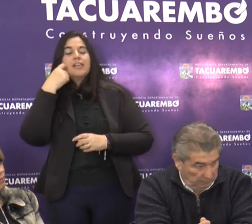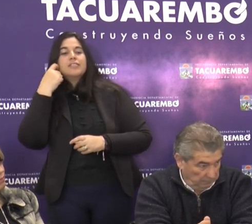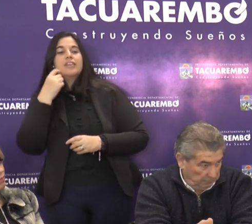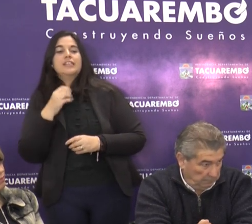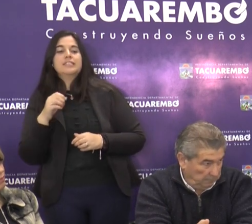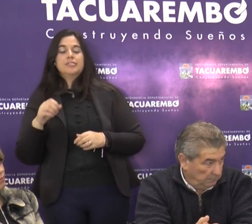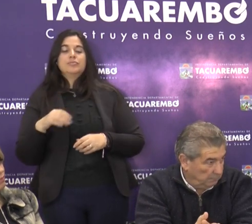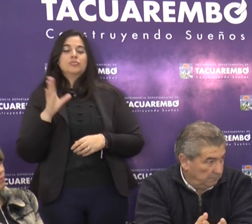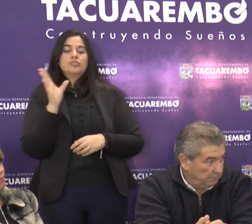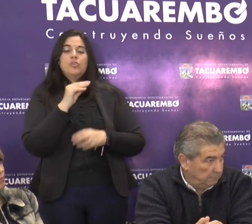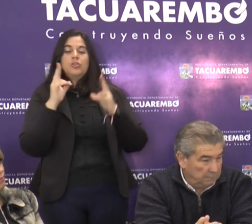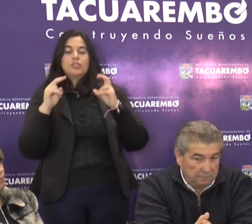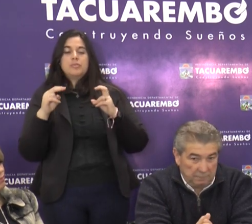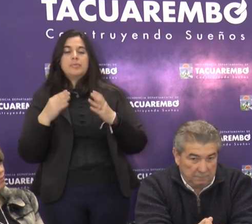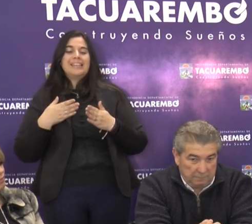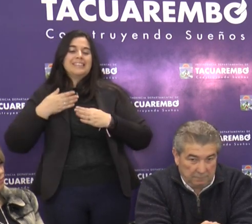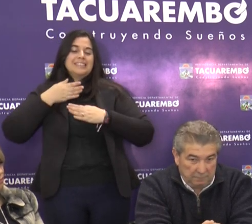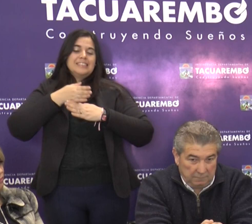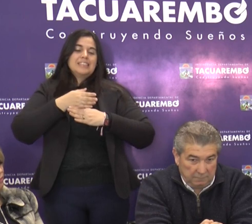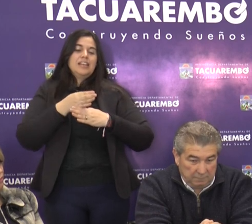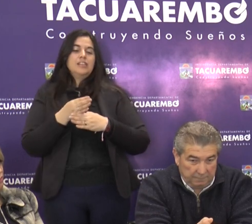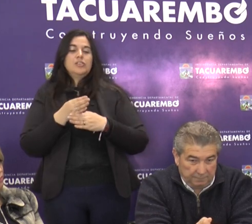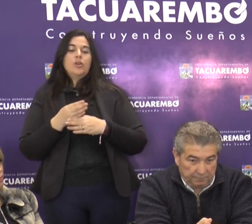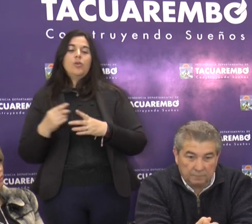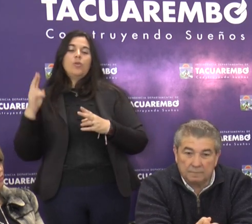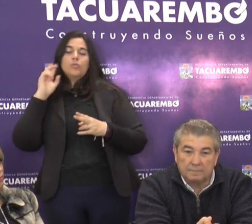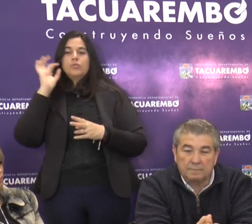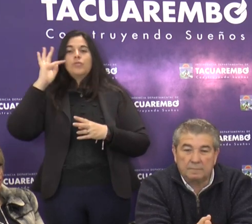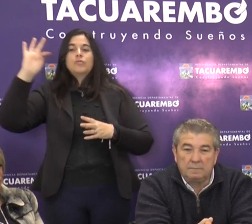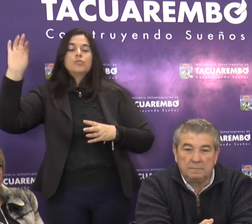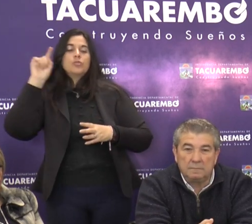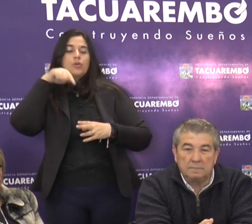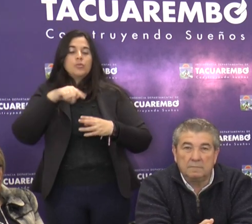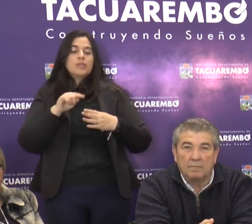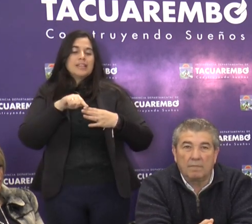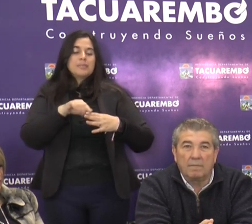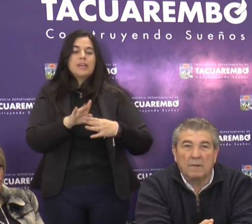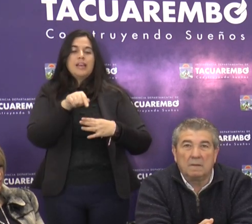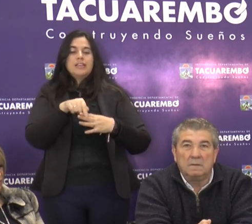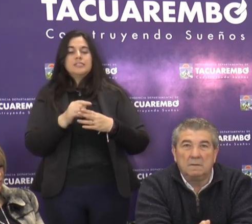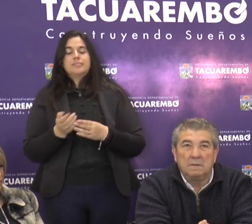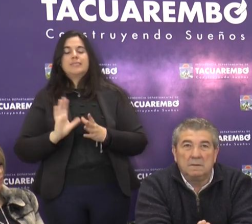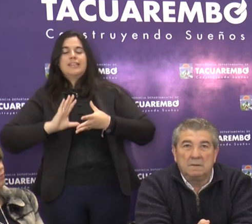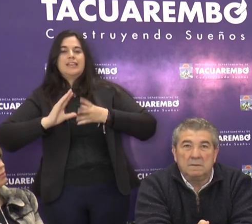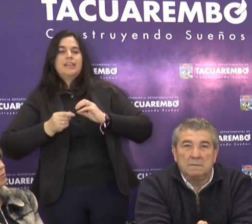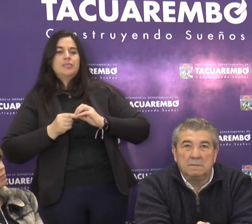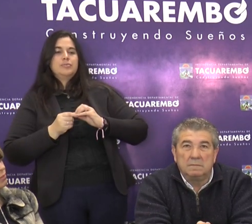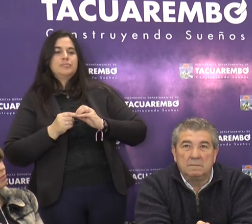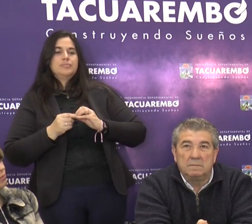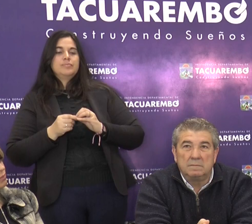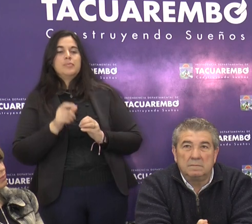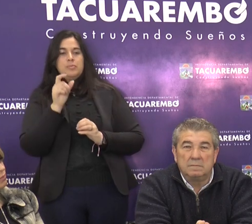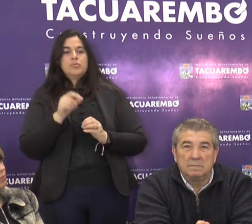de acción para llegar a un destino final, se vuelve también en muchas veces